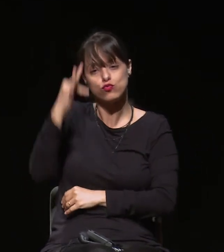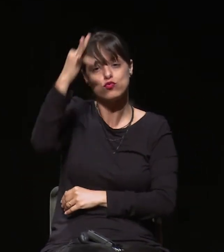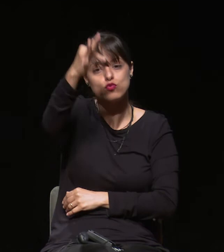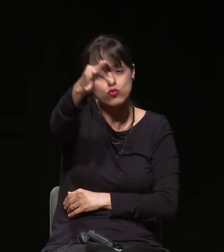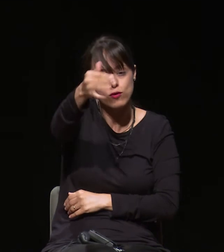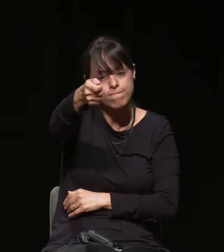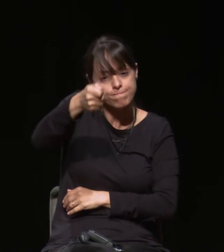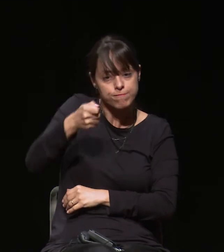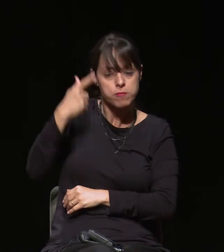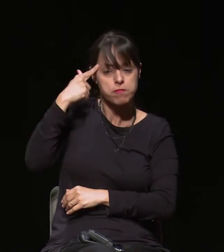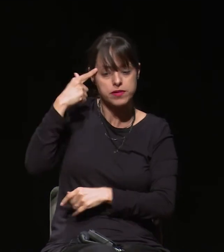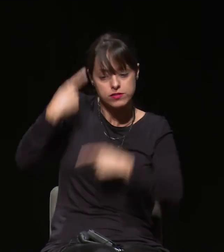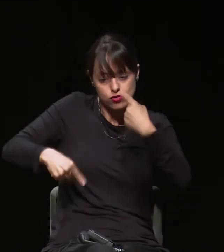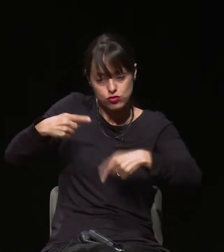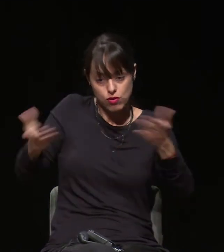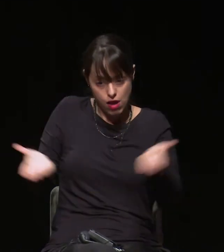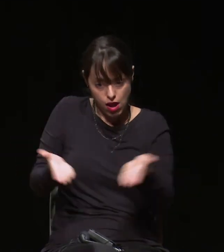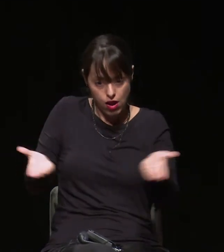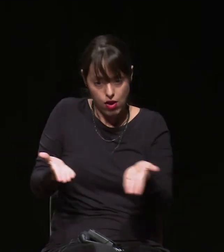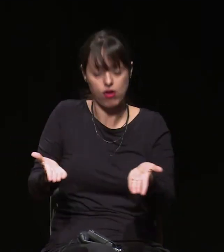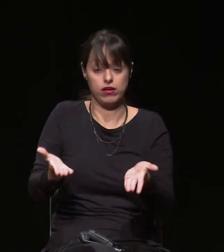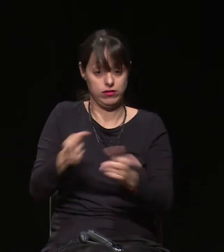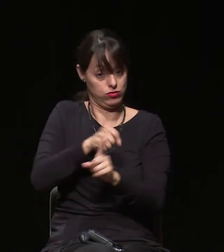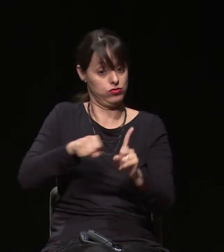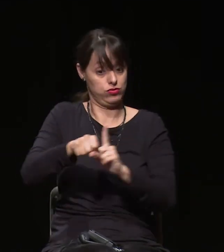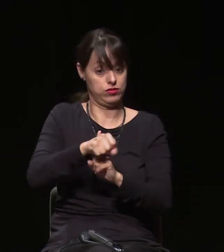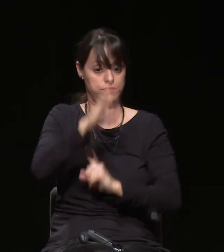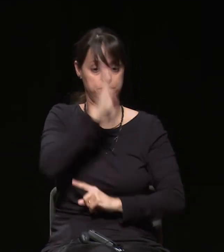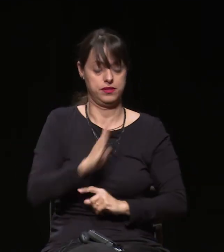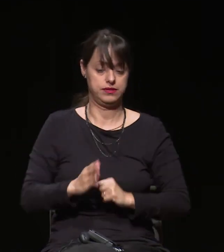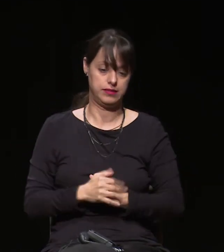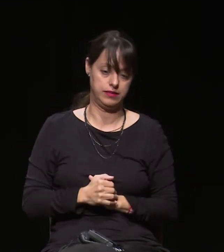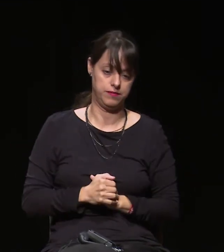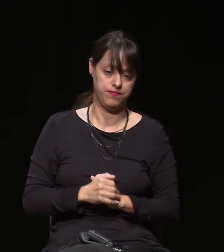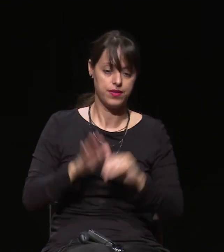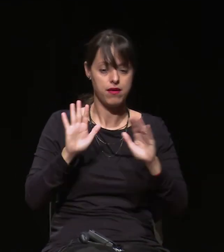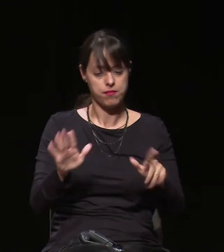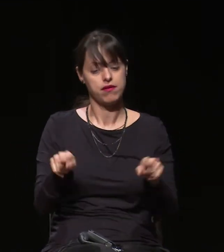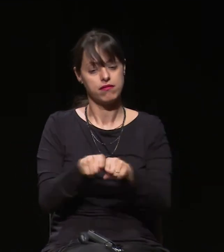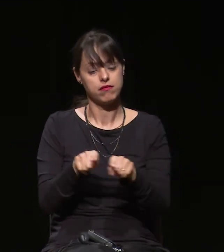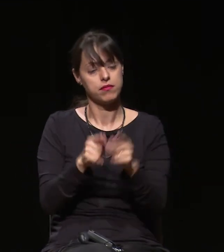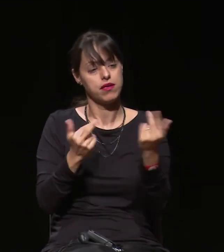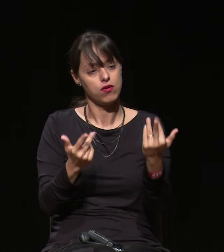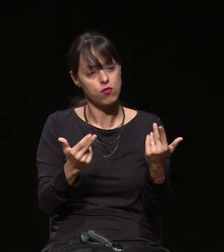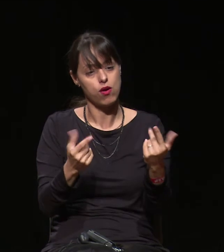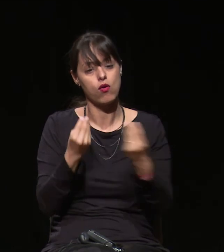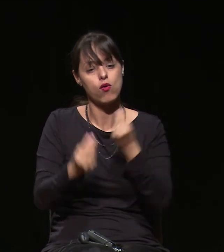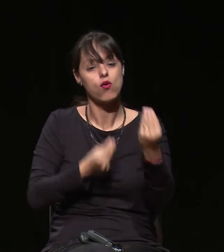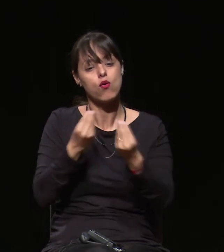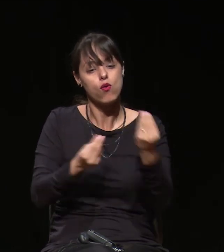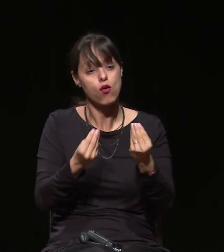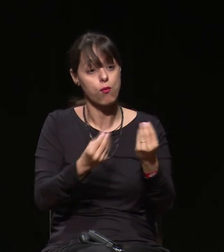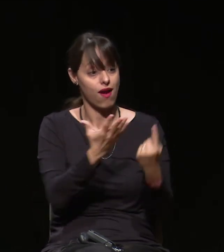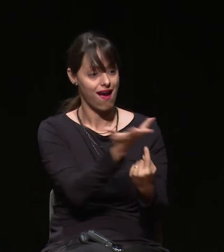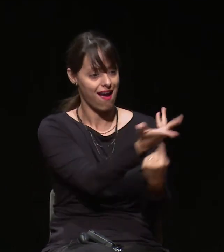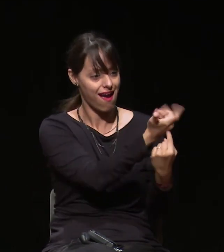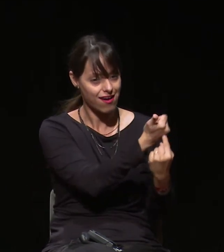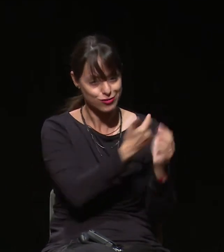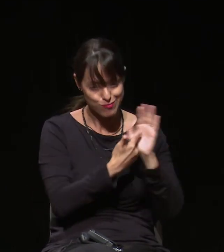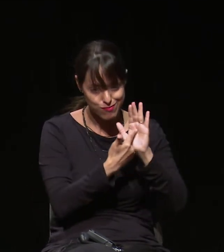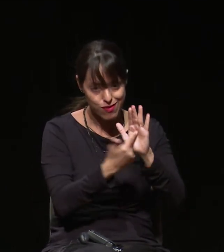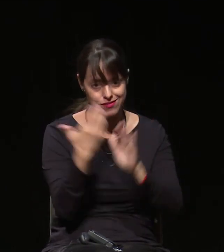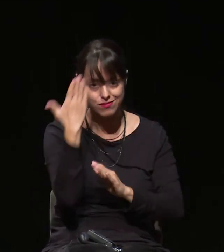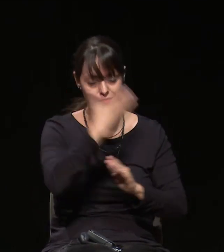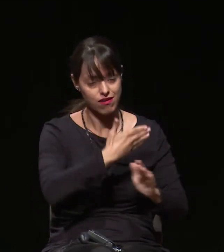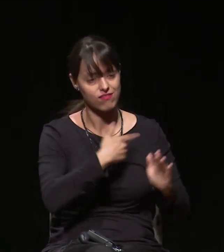muito particular na sociedade brasileira, mas, igualmente, nos acervos dos museus de arte. Por isso, a